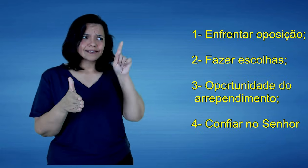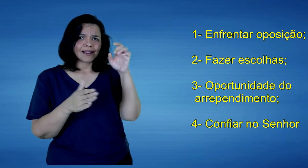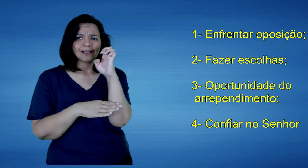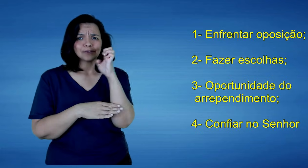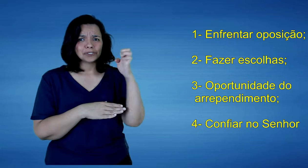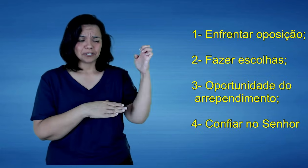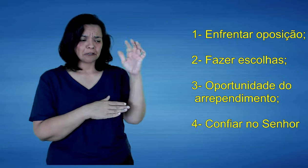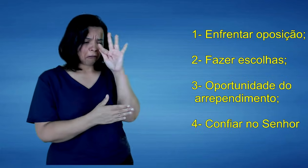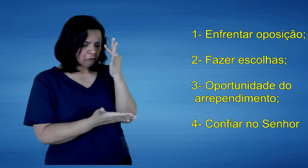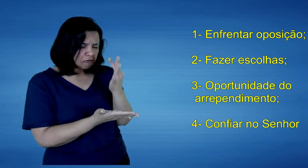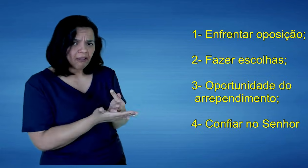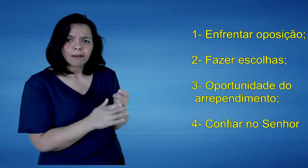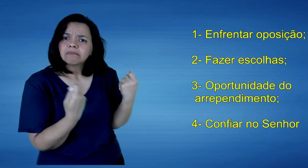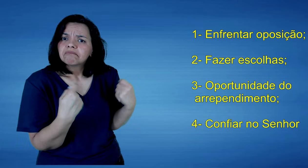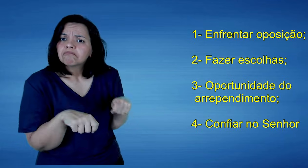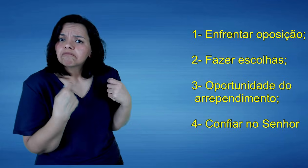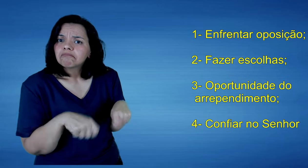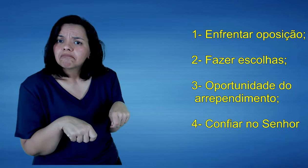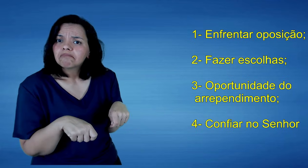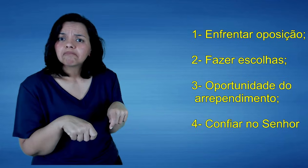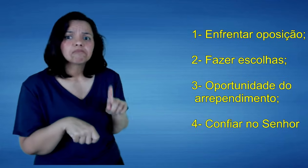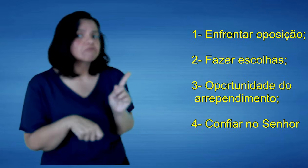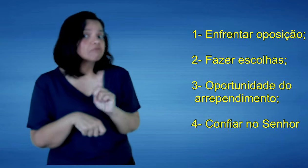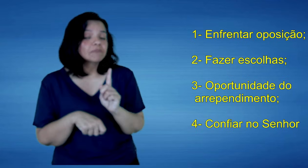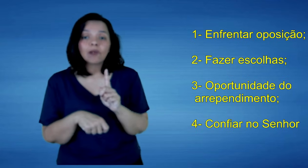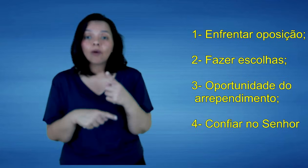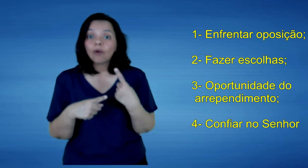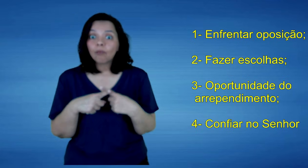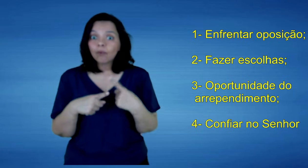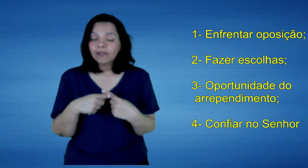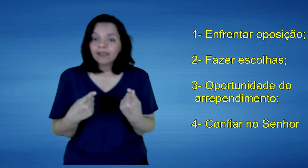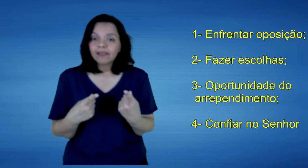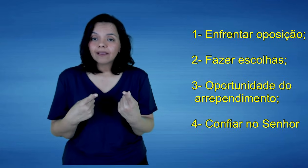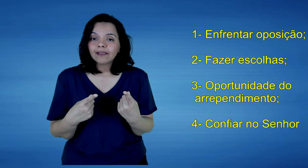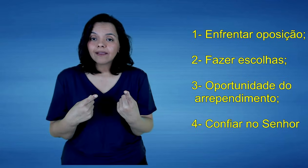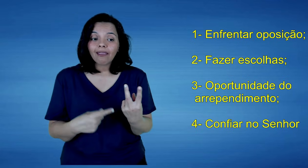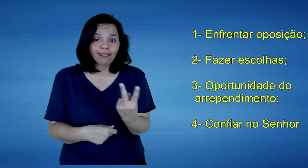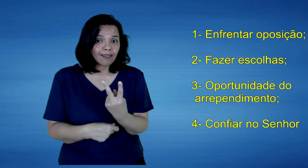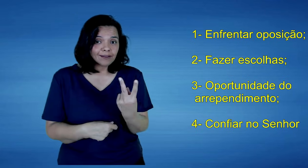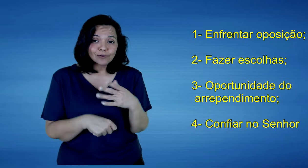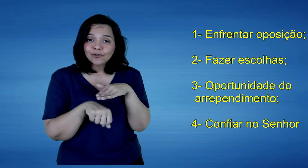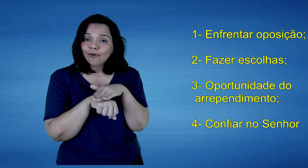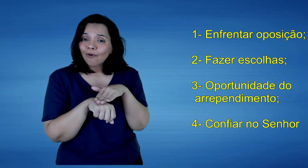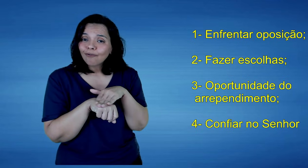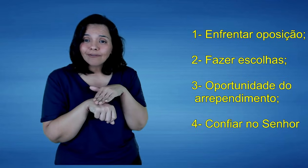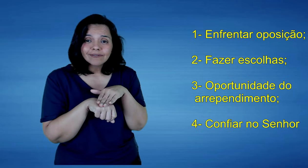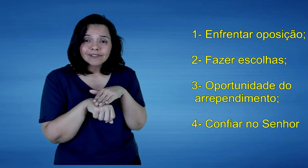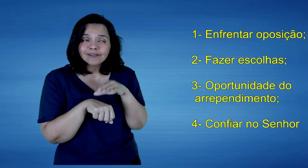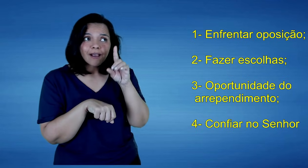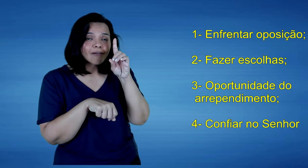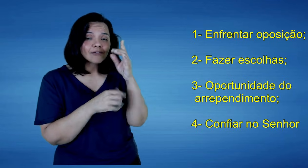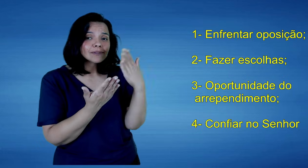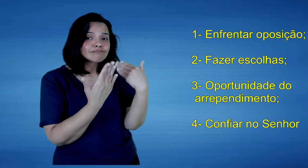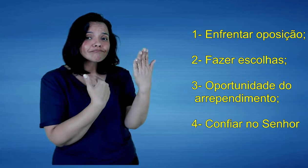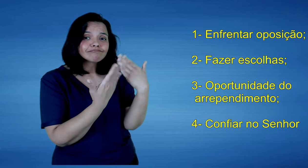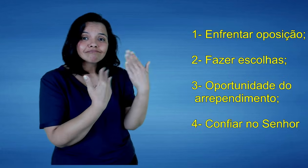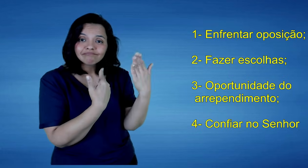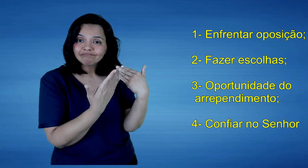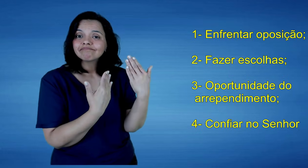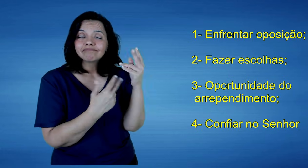Porque veja bem, antes, lá no Jardim do Éden, Adão precisava exercer fé? Não. Eles já conversavam ali,